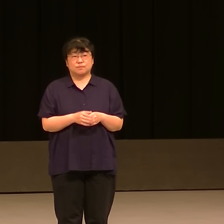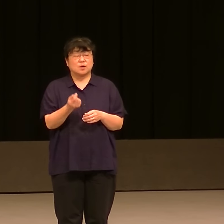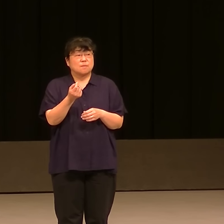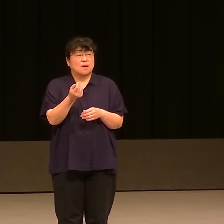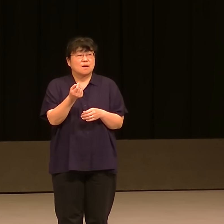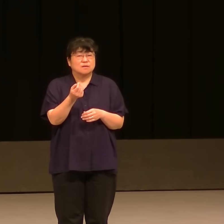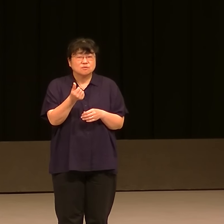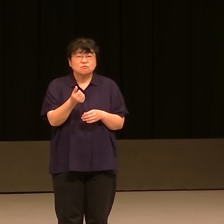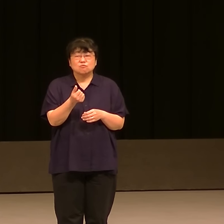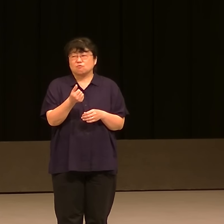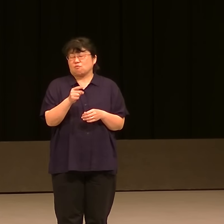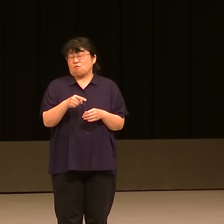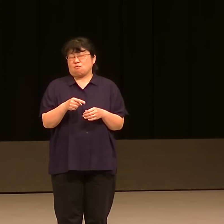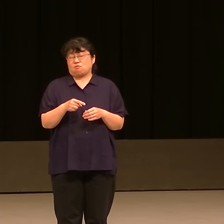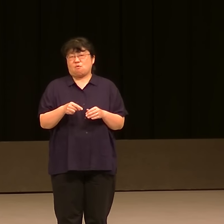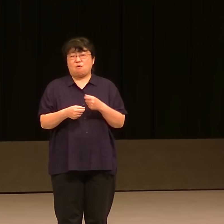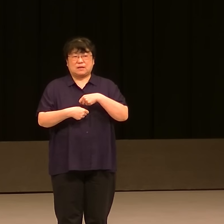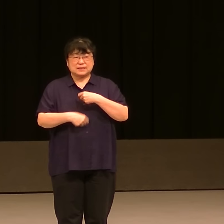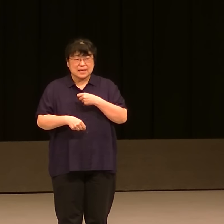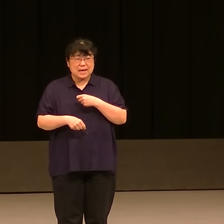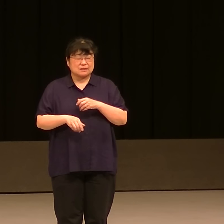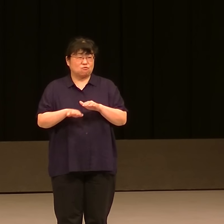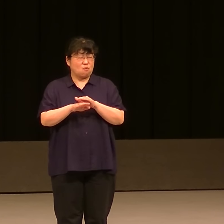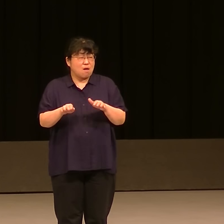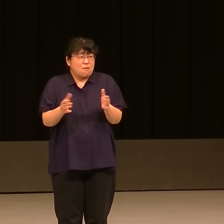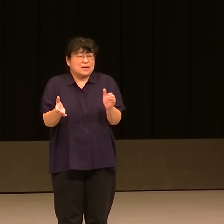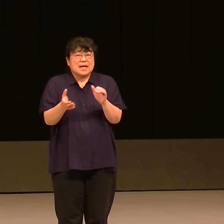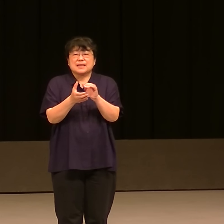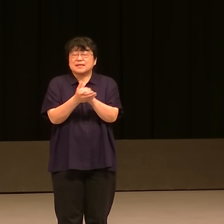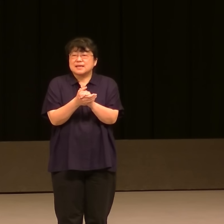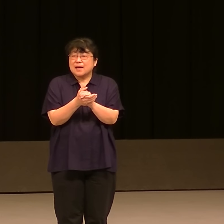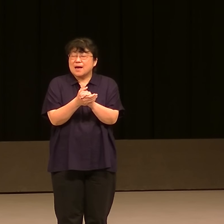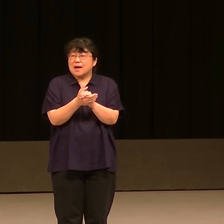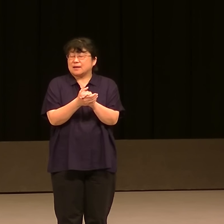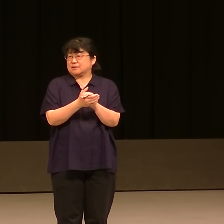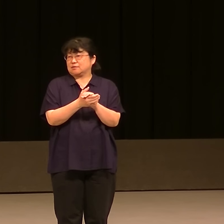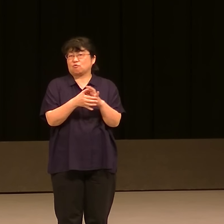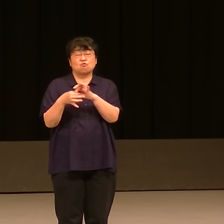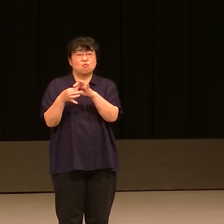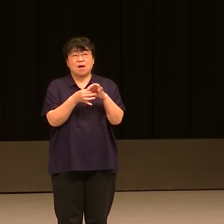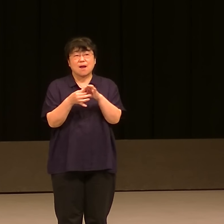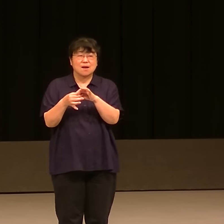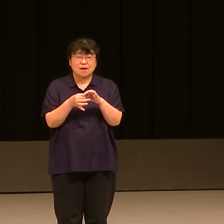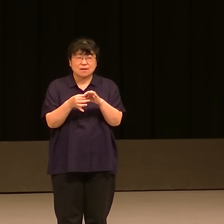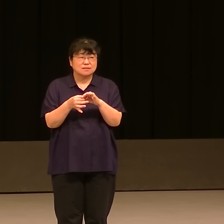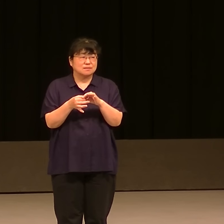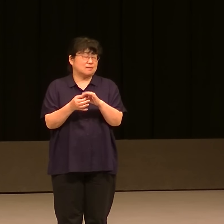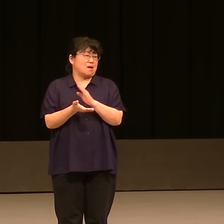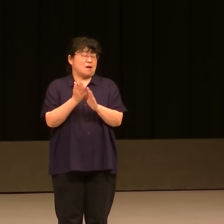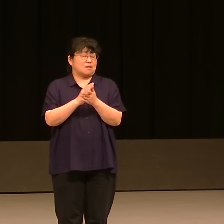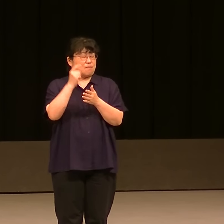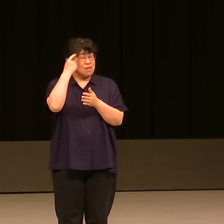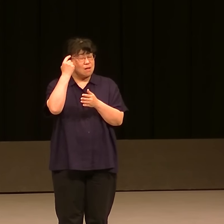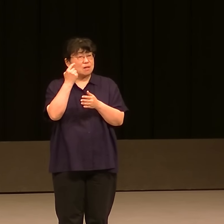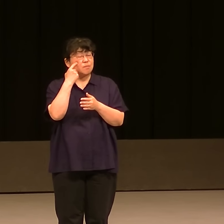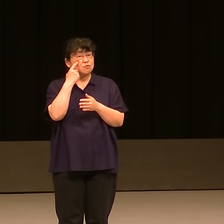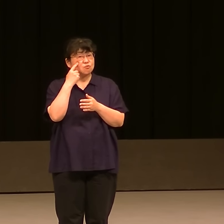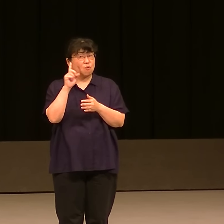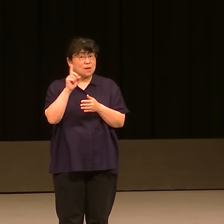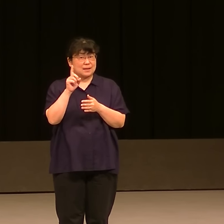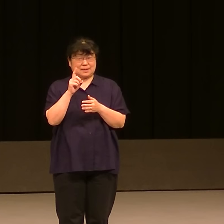っとこの正義と平和の抱き合いということとの関連で考えてみると何が言